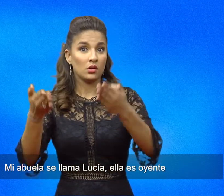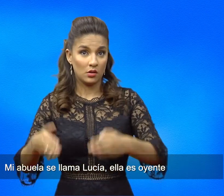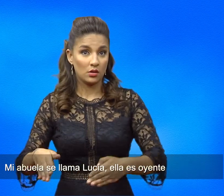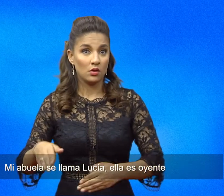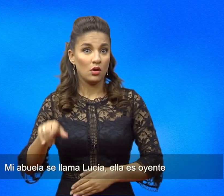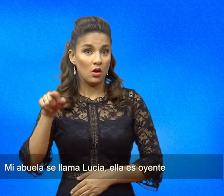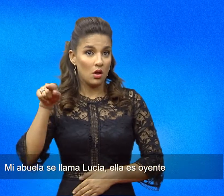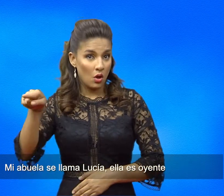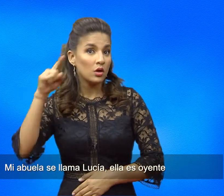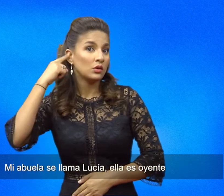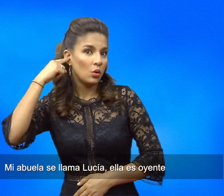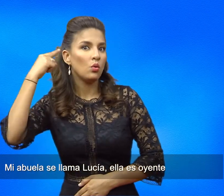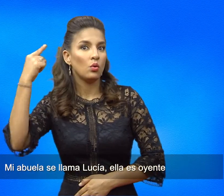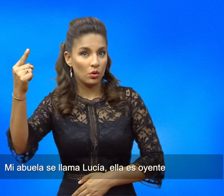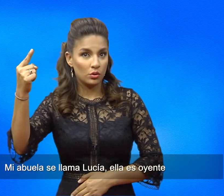ella es oyente